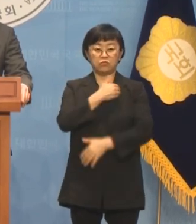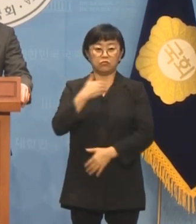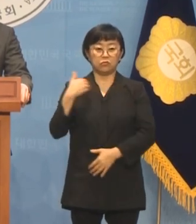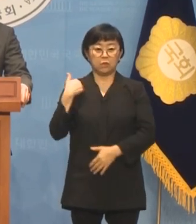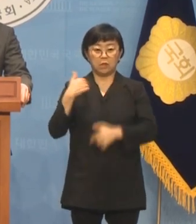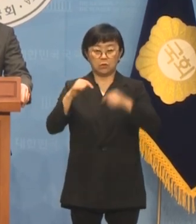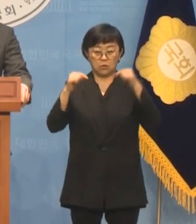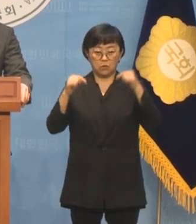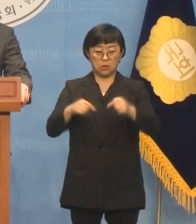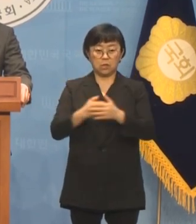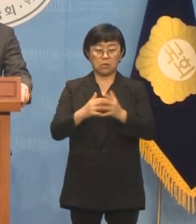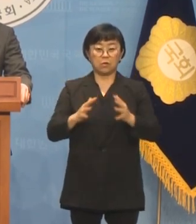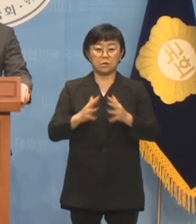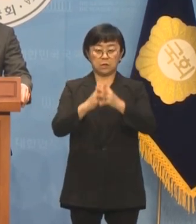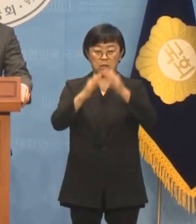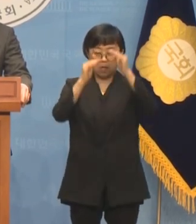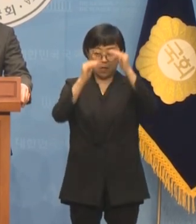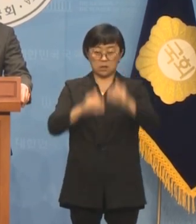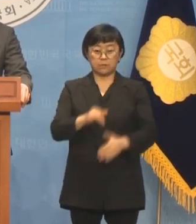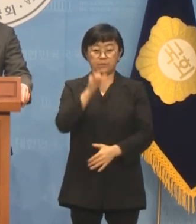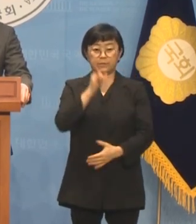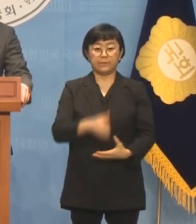안을 함께 만들어 갈 것입니다.